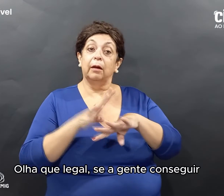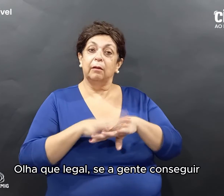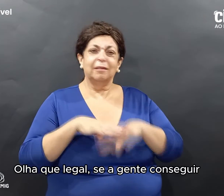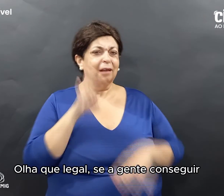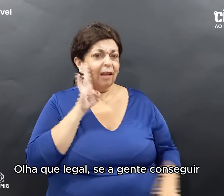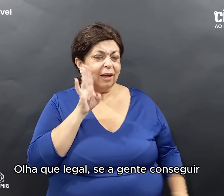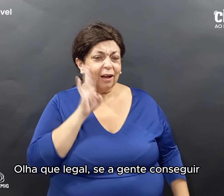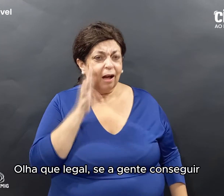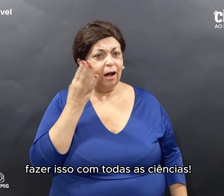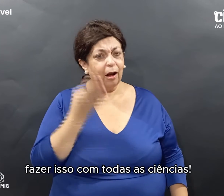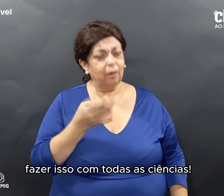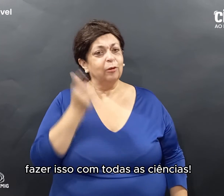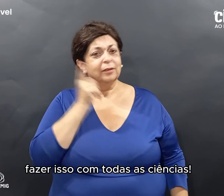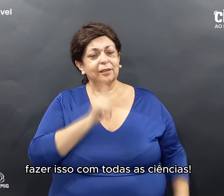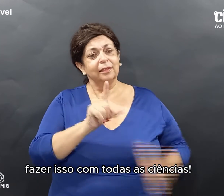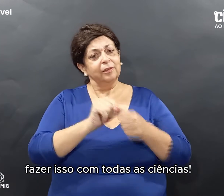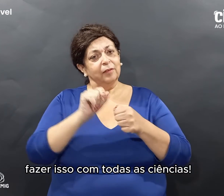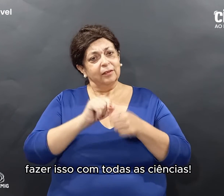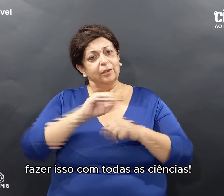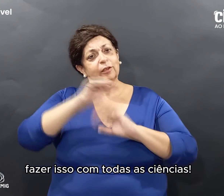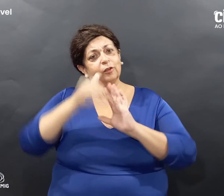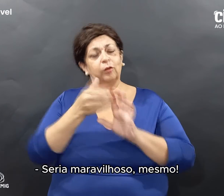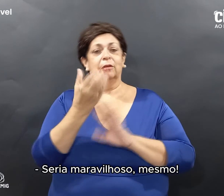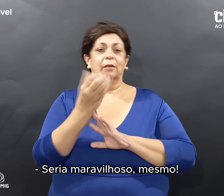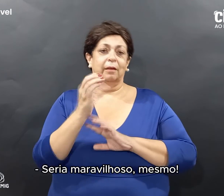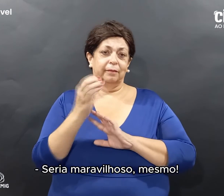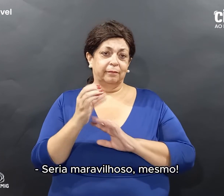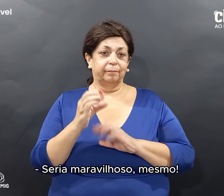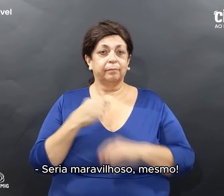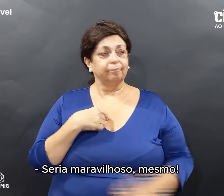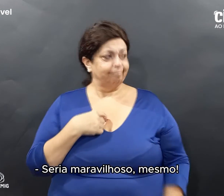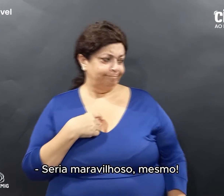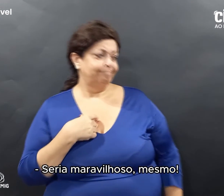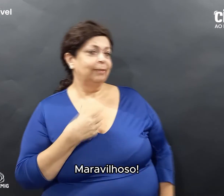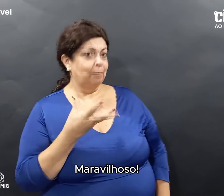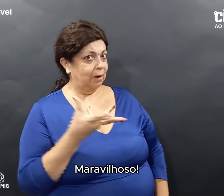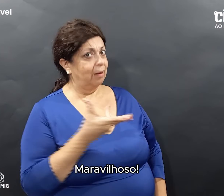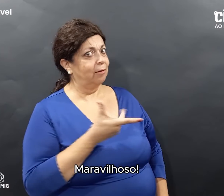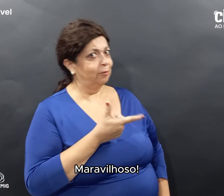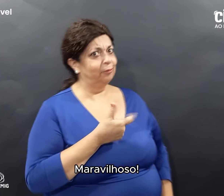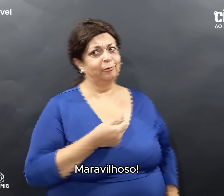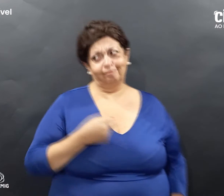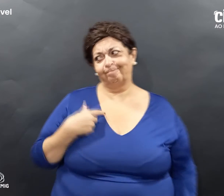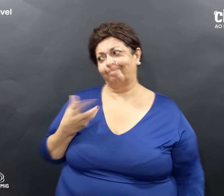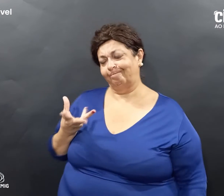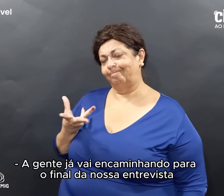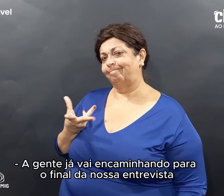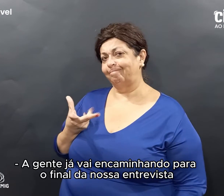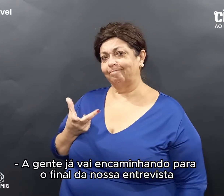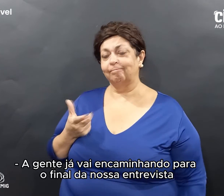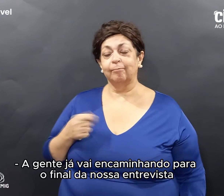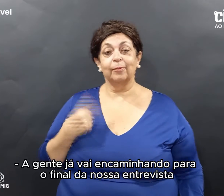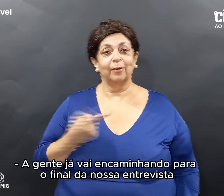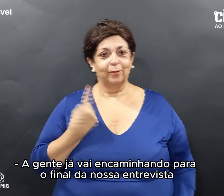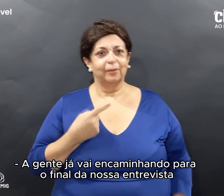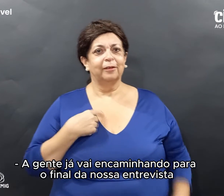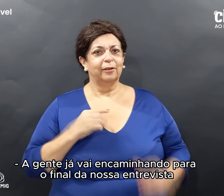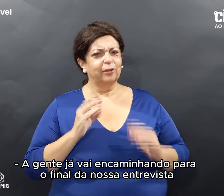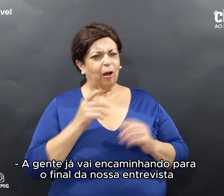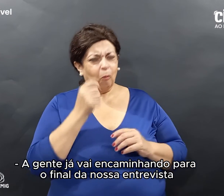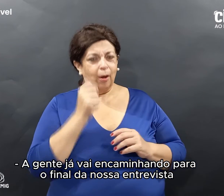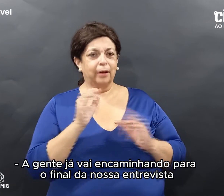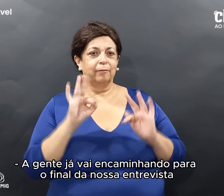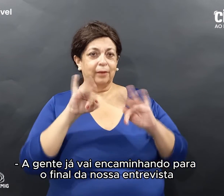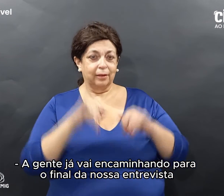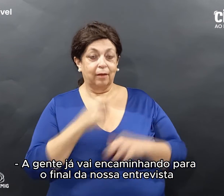que legal, né? Se a gente conseguir fazer isso com todas as ciências. Seria maravilhoso mesmo. Maravilhoso. A gente já vai encaminhando para o